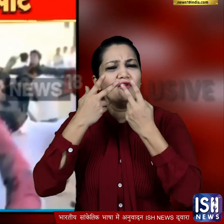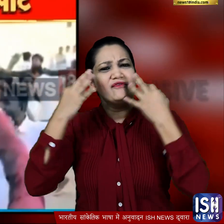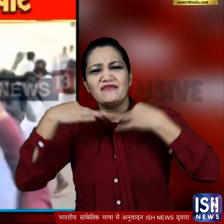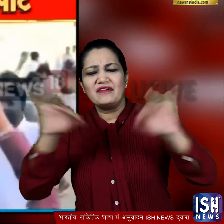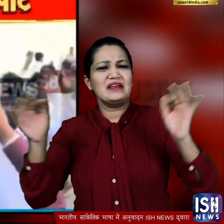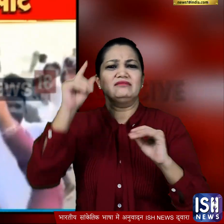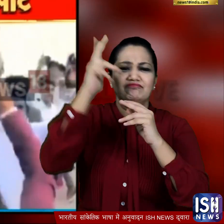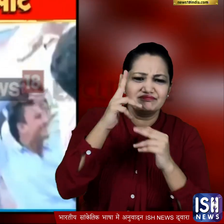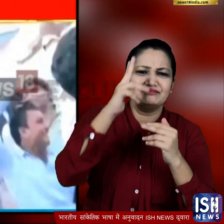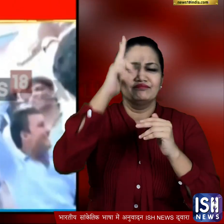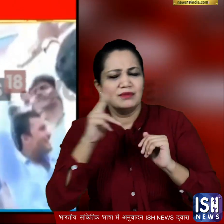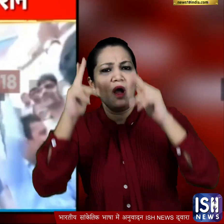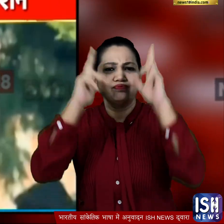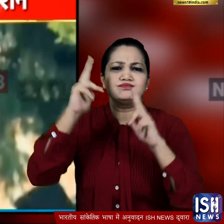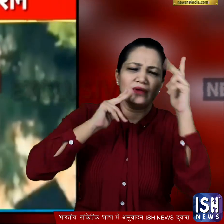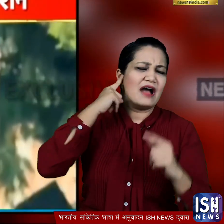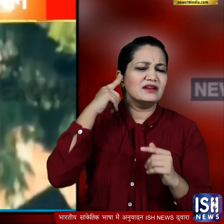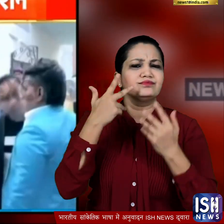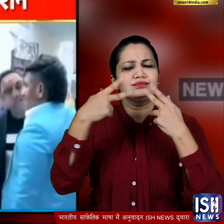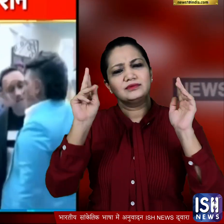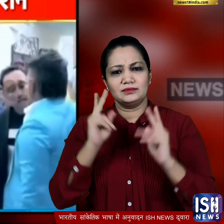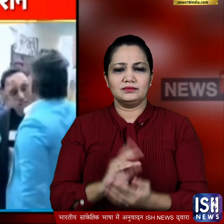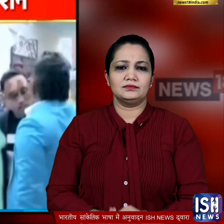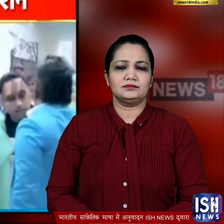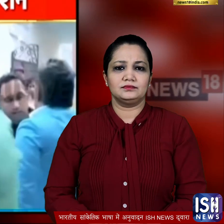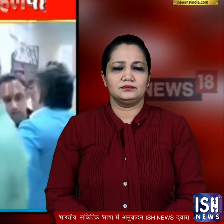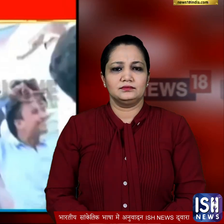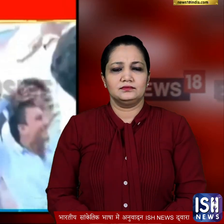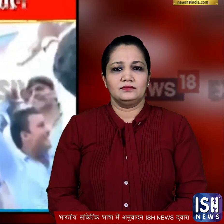में खुलेआम हथियार लहराए गए और हवाई फायरिंग भी की गई।